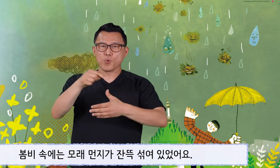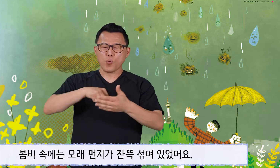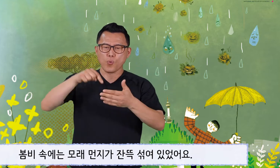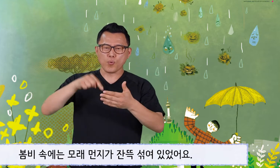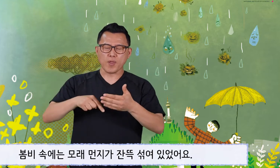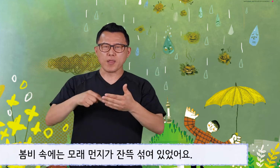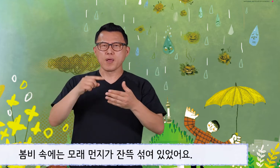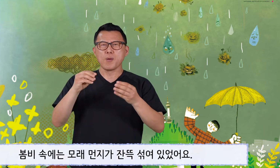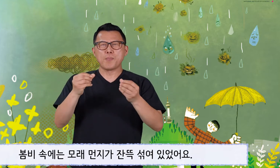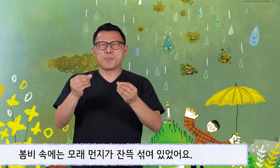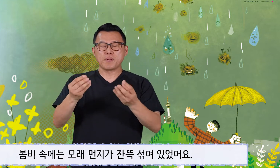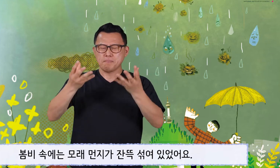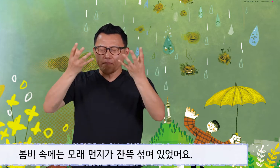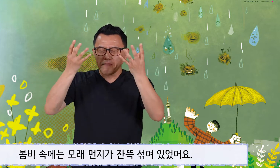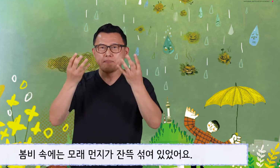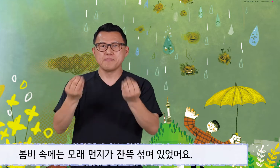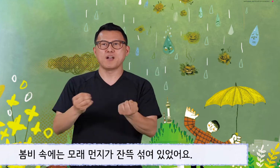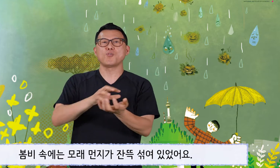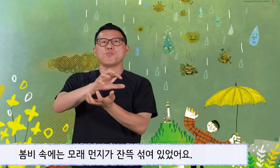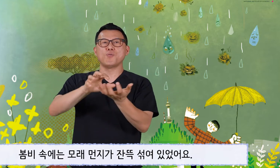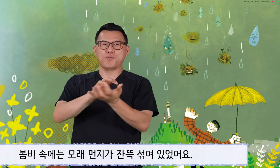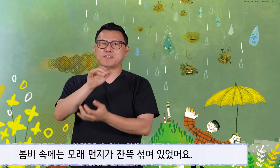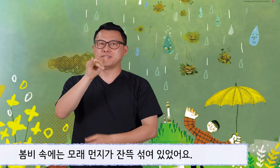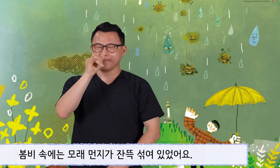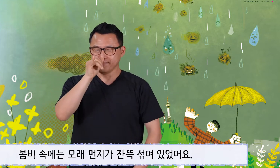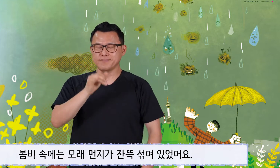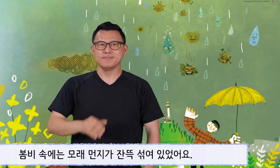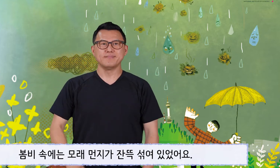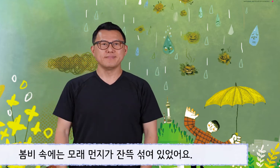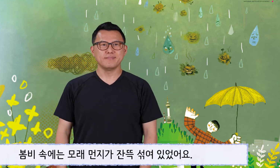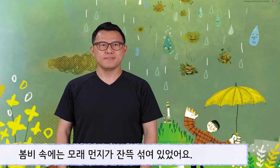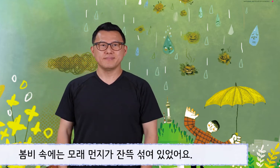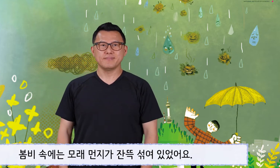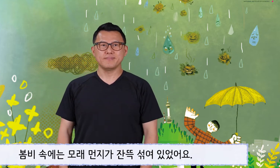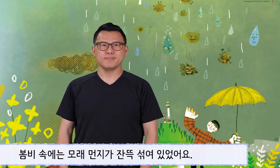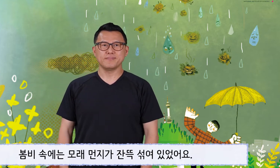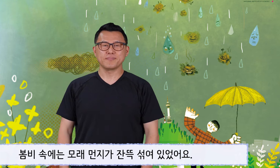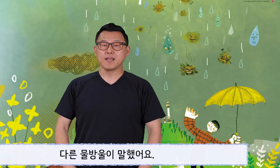봄빛 속에는 모래먼지가 잔뜩 섞여 있었어요.